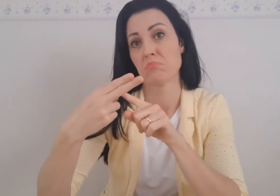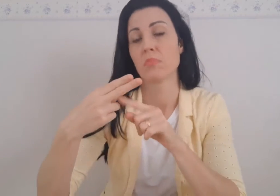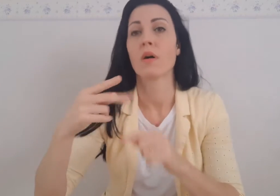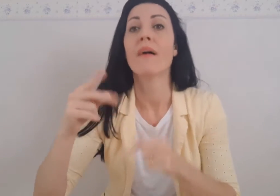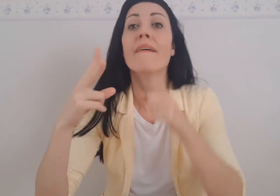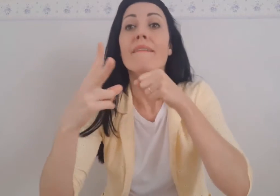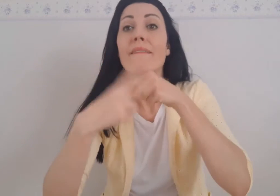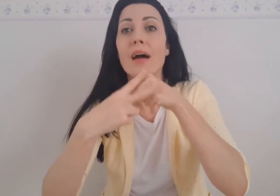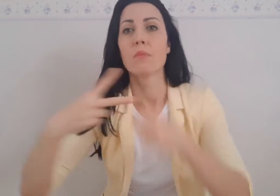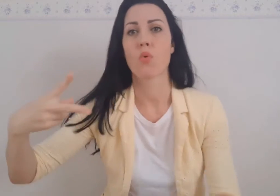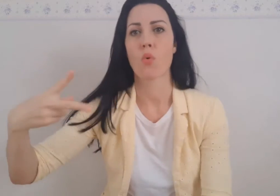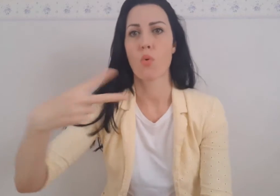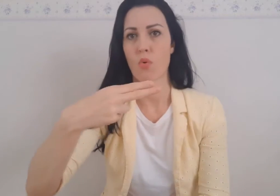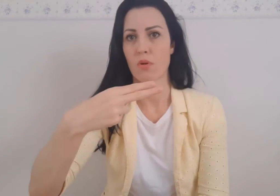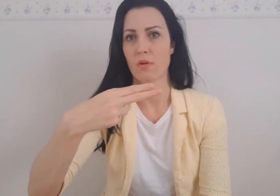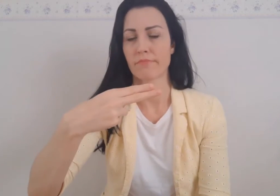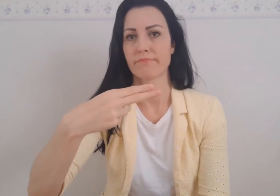tesoura, o verbo cortar.